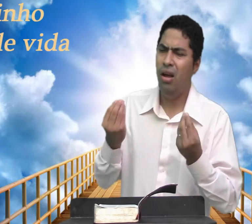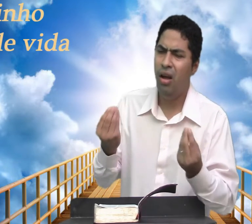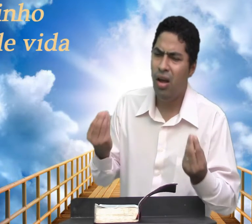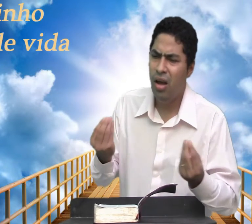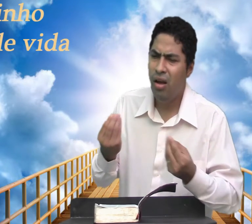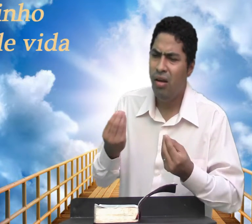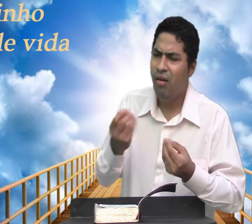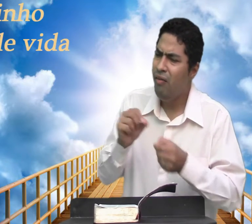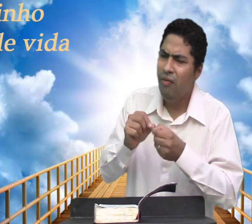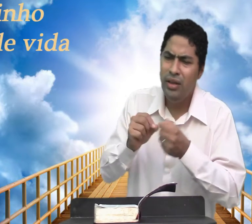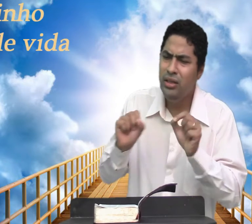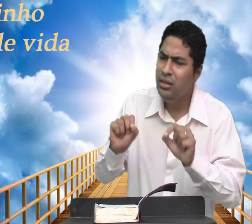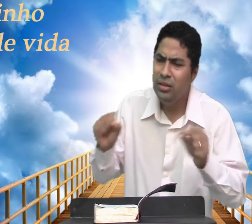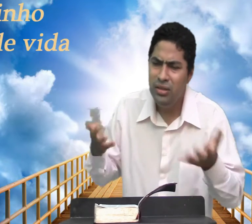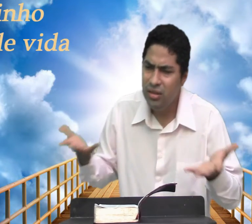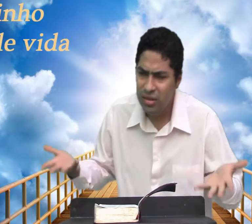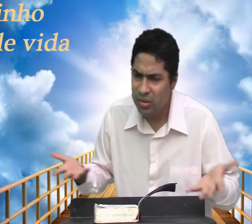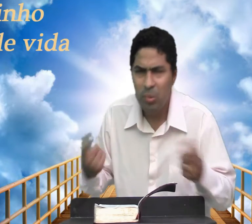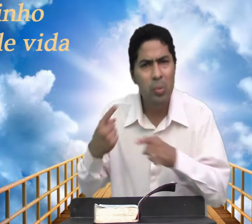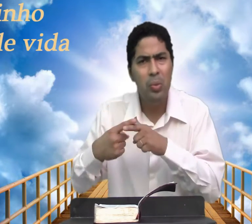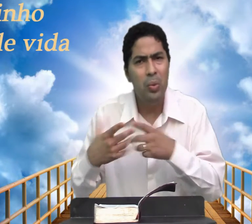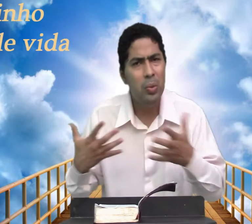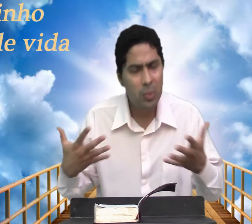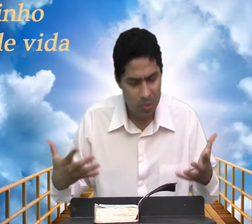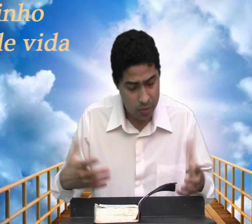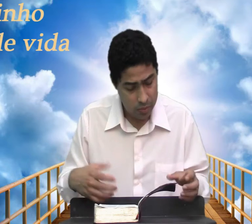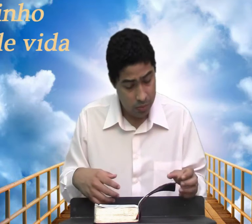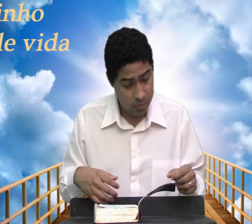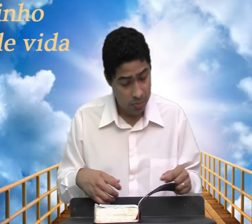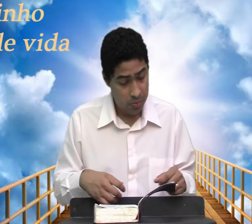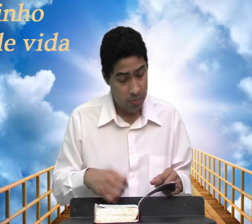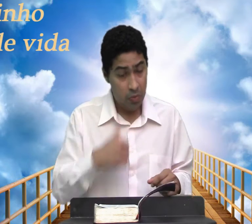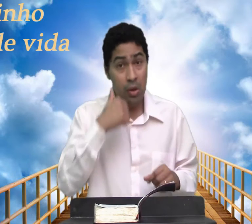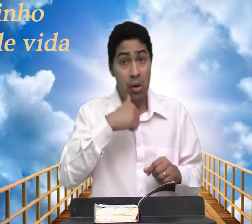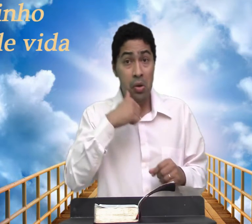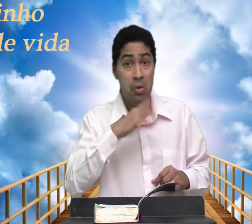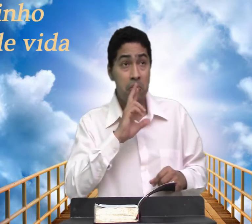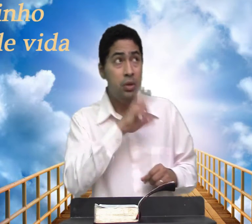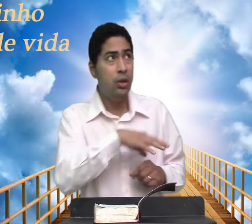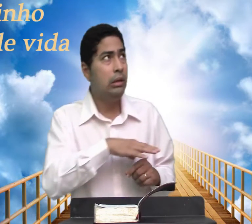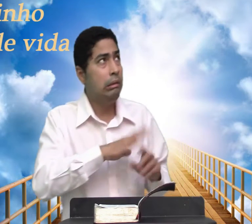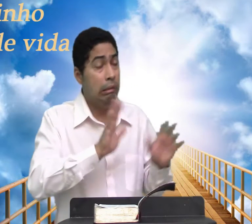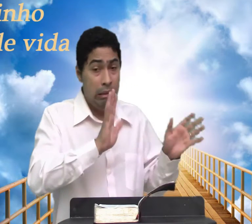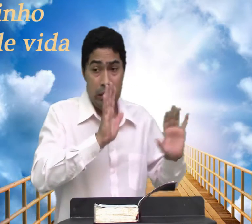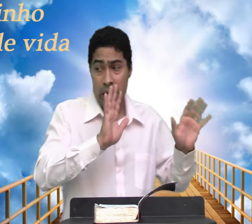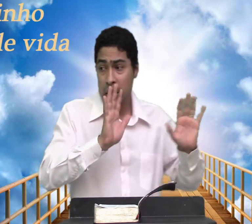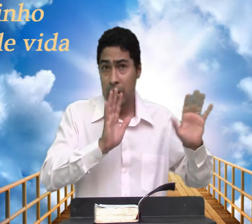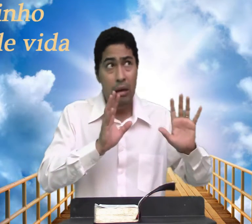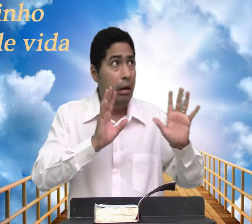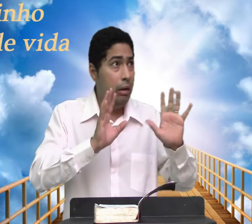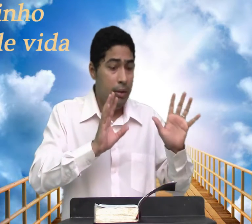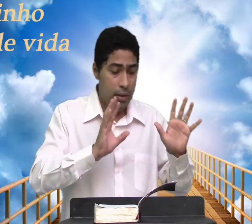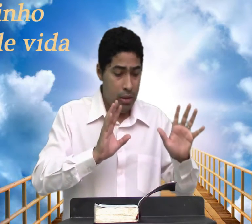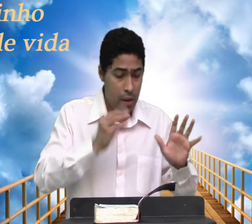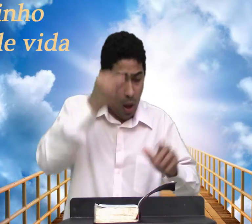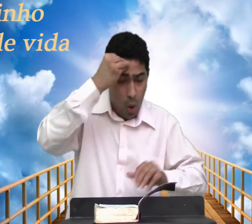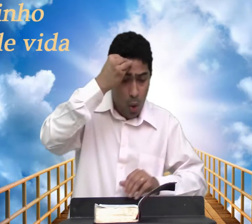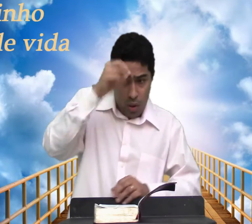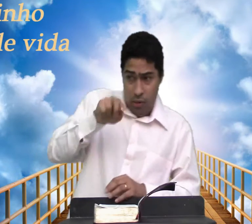fez? E a mulher, ela olha para si e fica procurando uma resposta e diz, olha, a culpa não foi minha, a culpa foi da